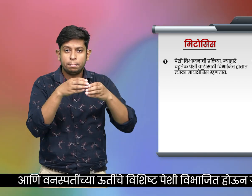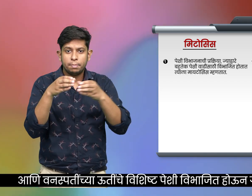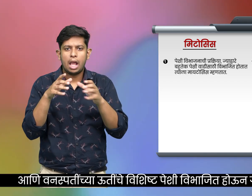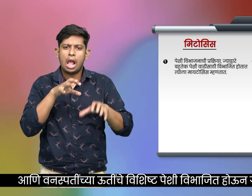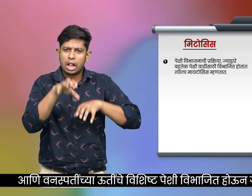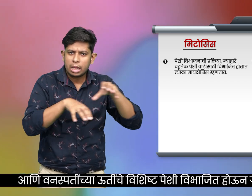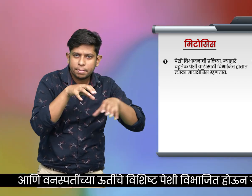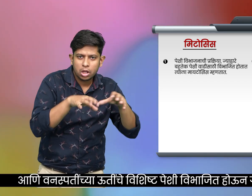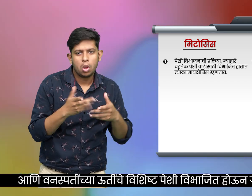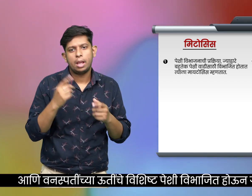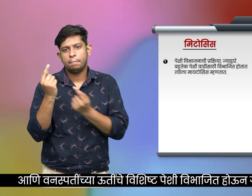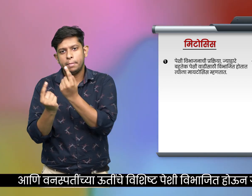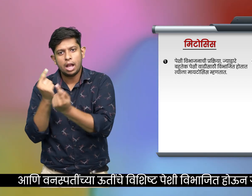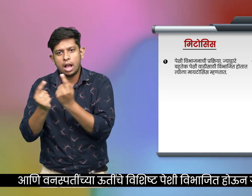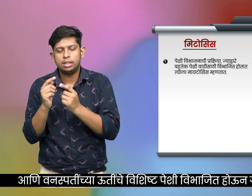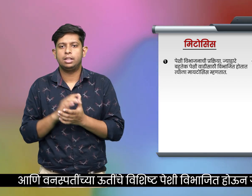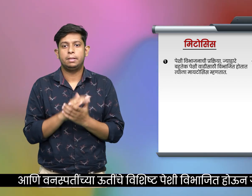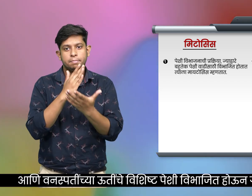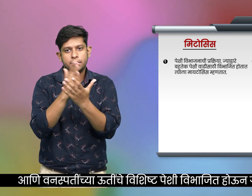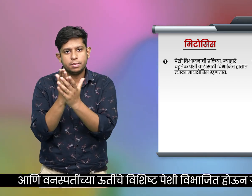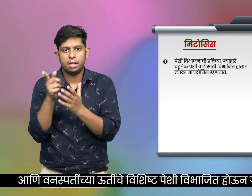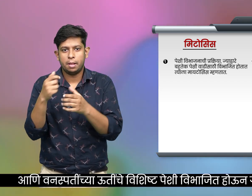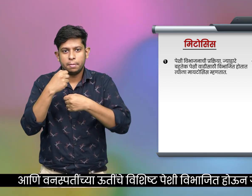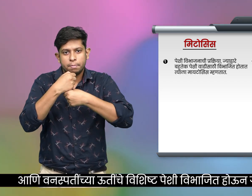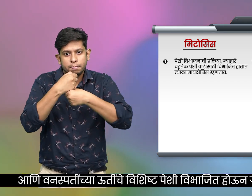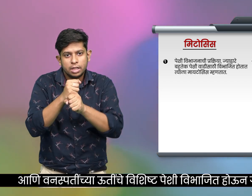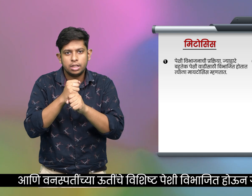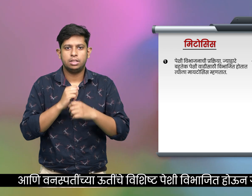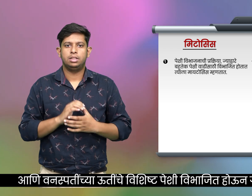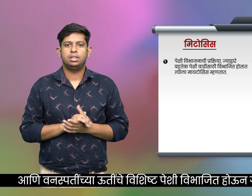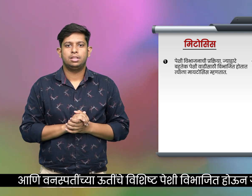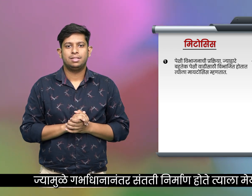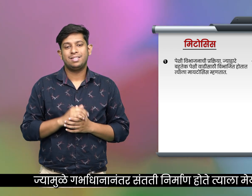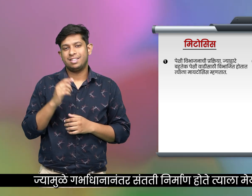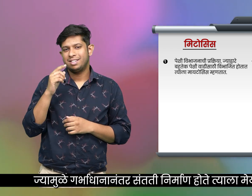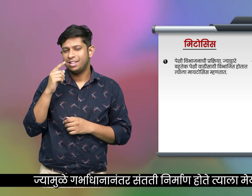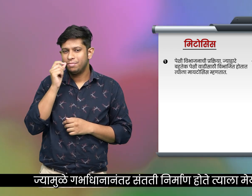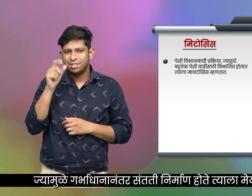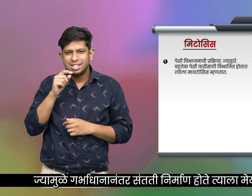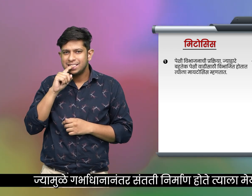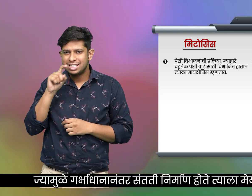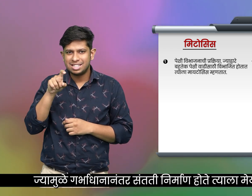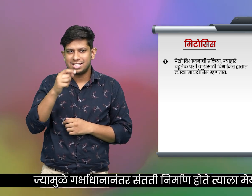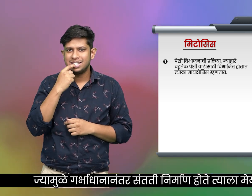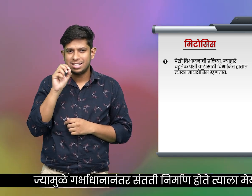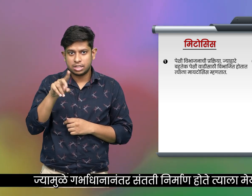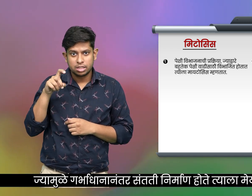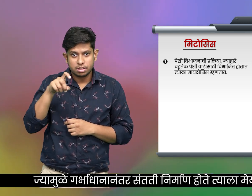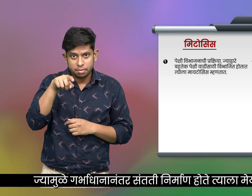ऊतीची विशिष्ट पेशी विभाजित होऊन गॅमेट्स तयार होतात, ज्यामुळे गर्भधारणानंतर संतती